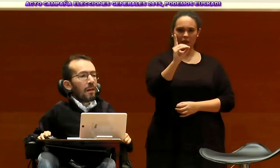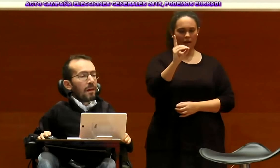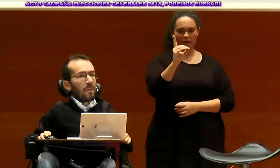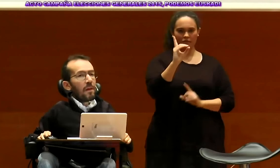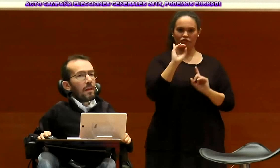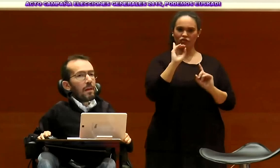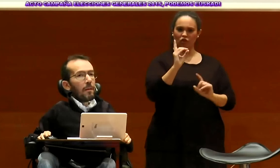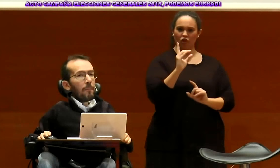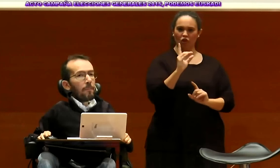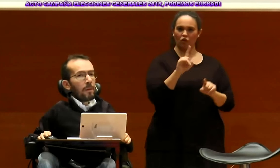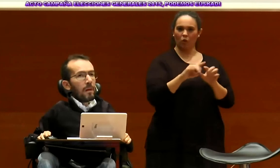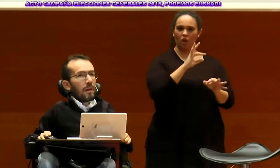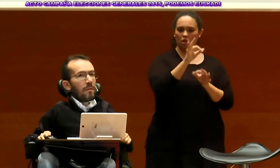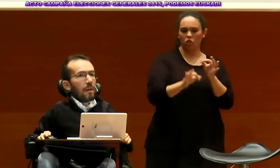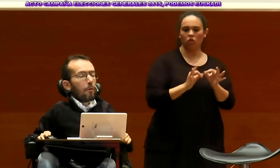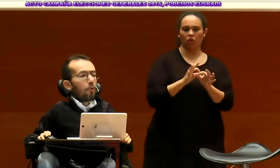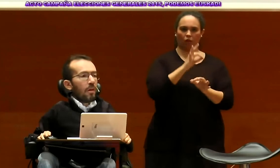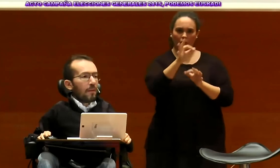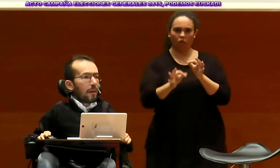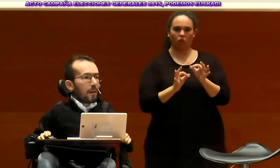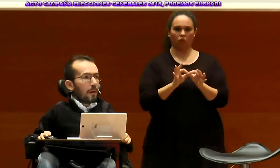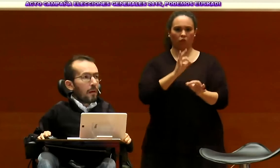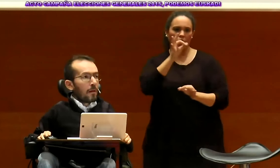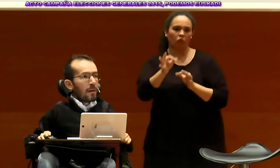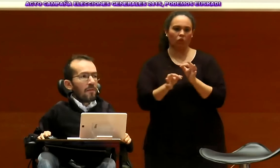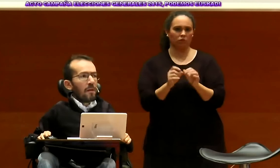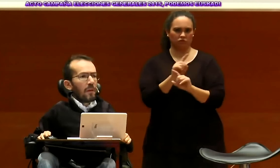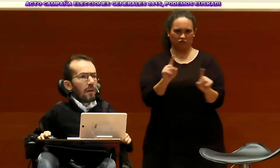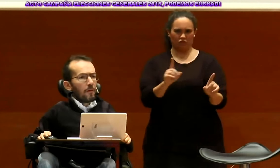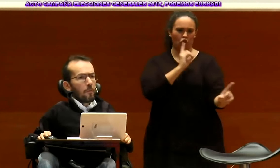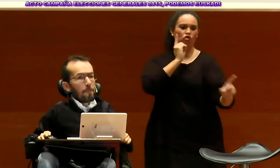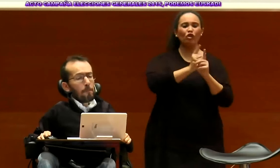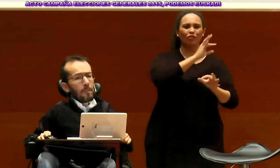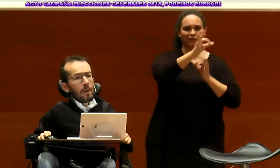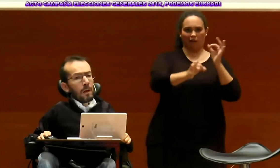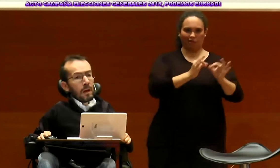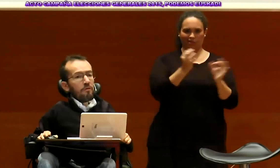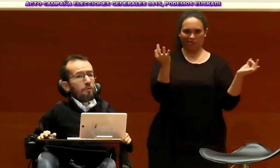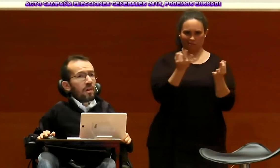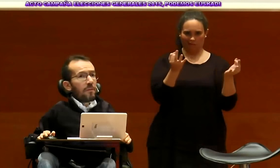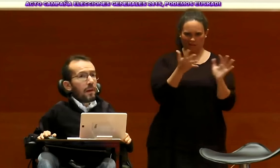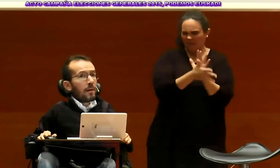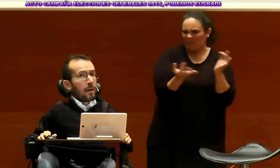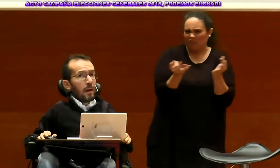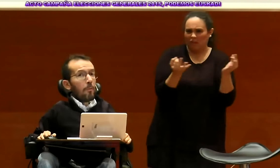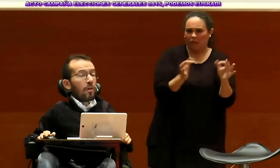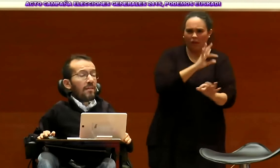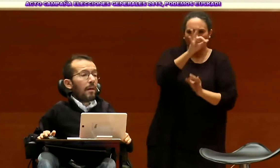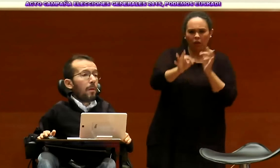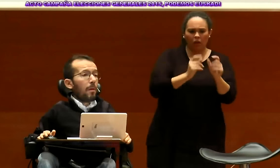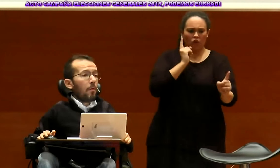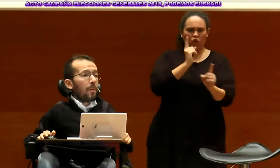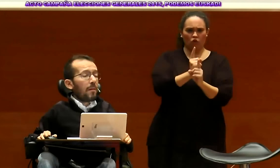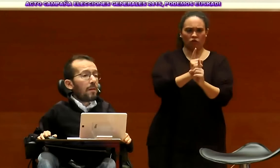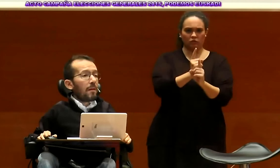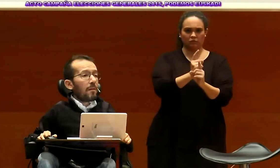que ser cíclica, tiene que ser contracíclica. ¿Qué significa esto? Esto significa que, como ya